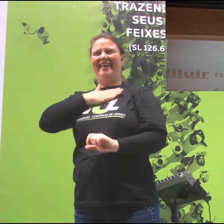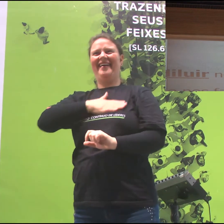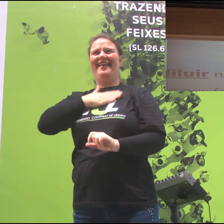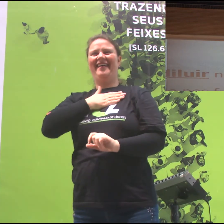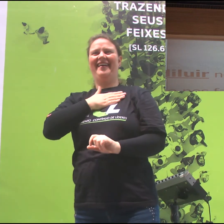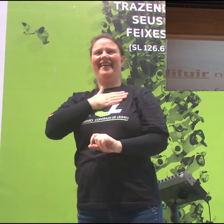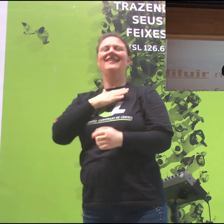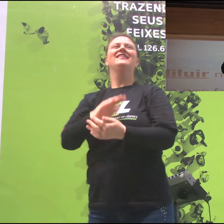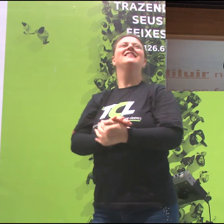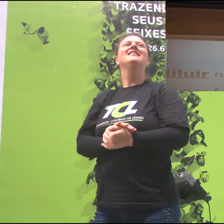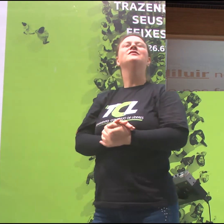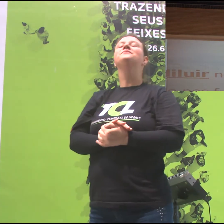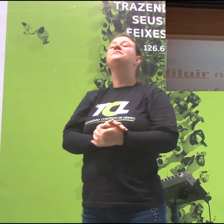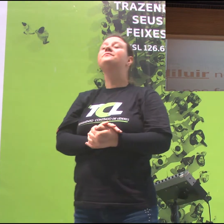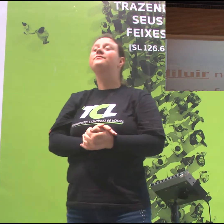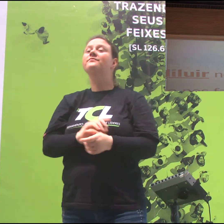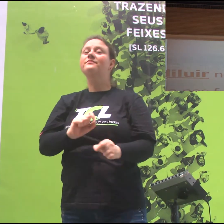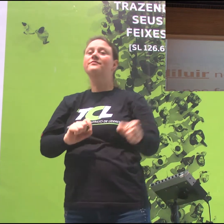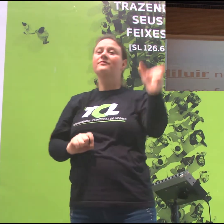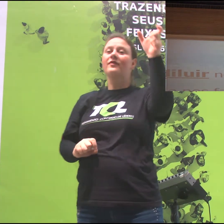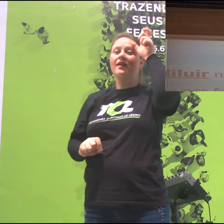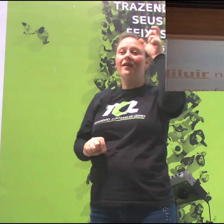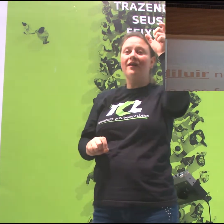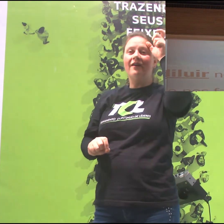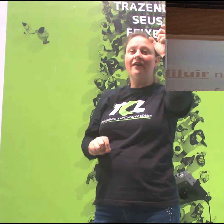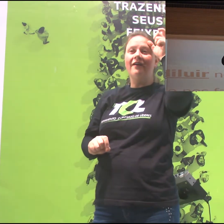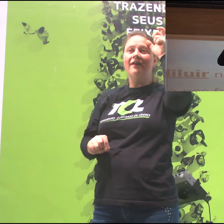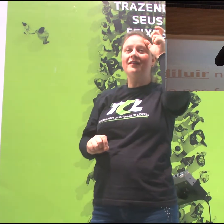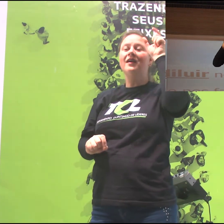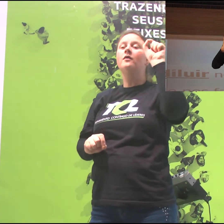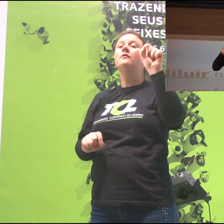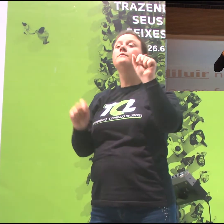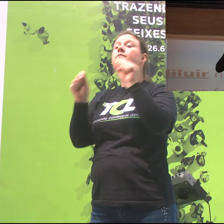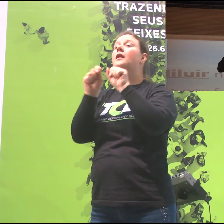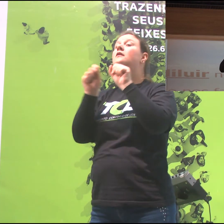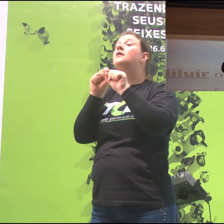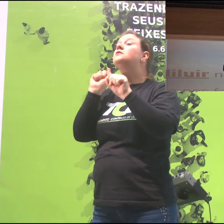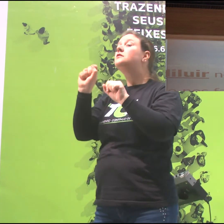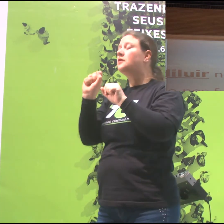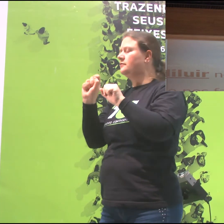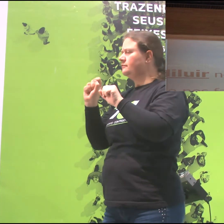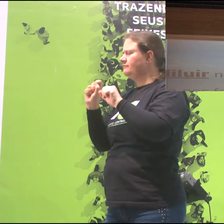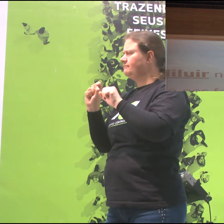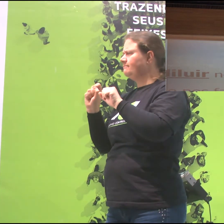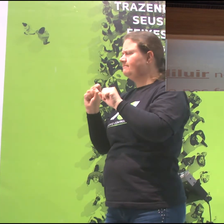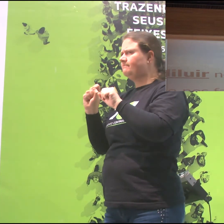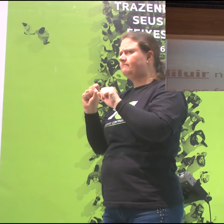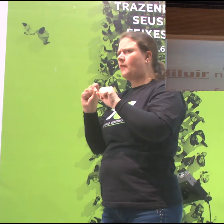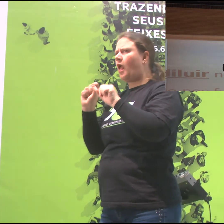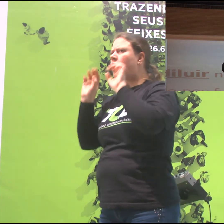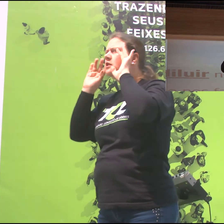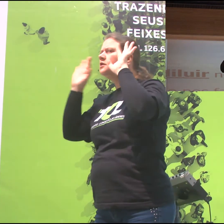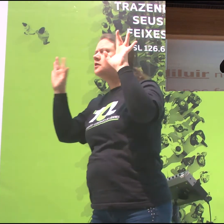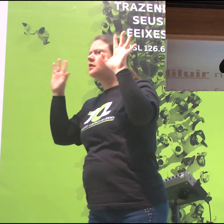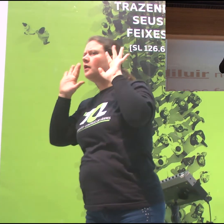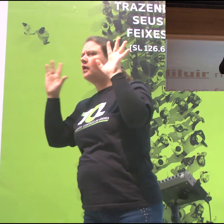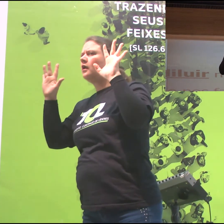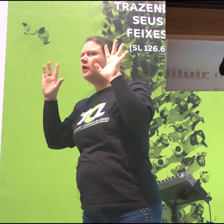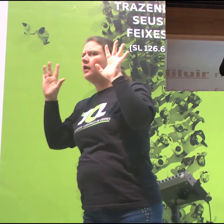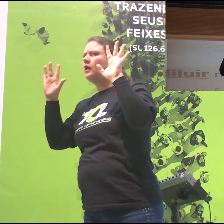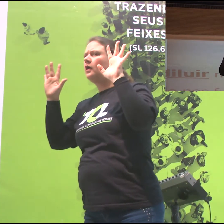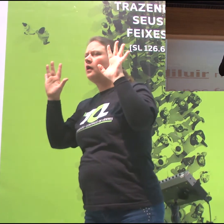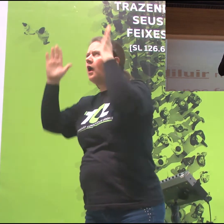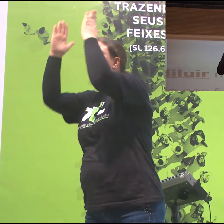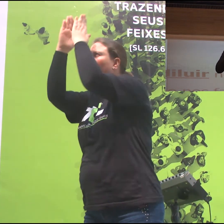nós adorarmos, aí ele e o diabo, né? Qual que são exemplos dessas distrações? Ele faz nós adorarmos mais o